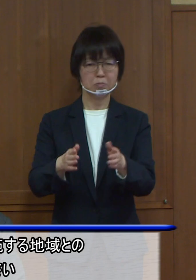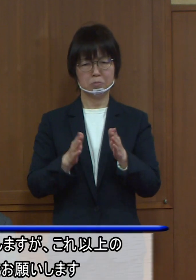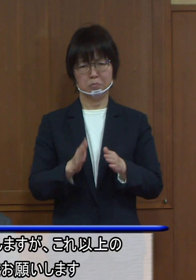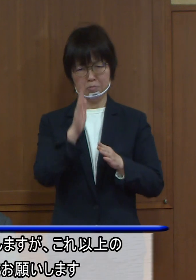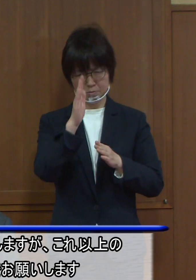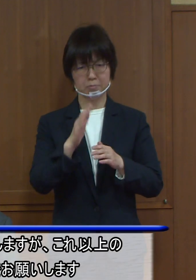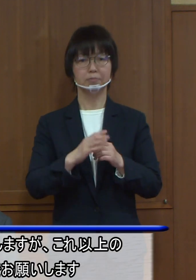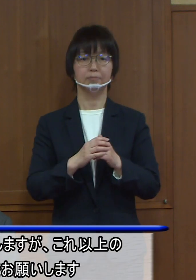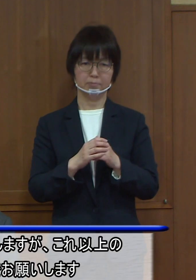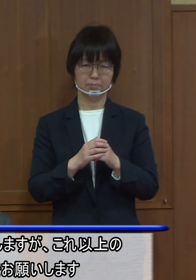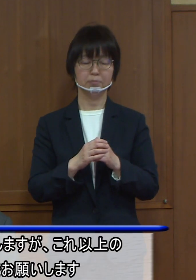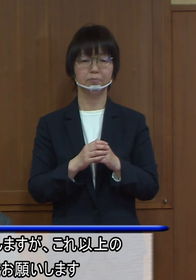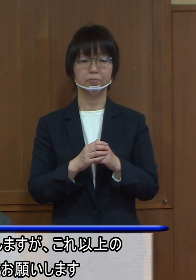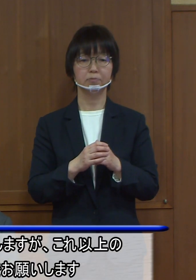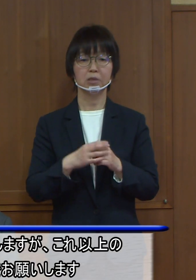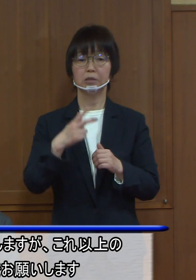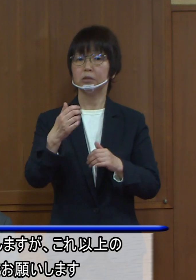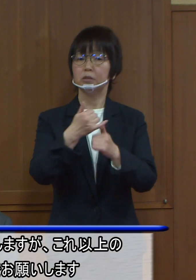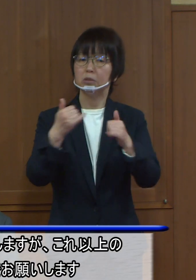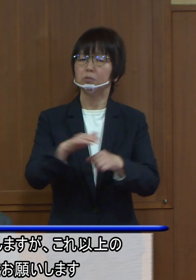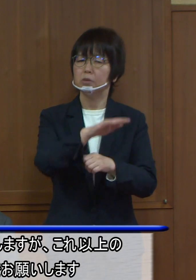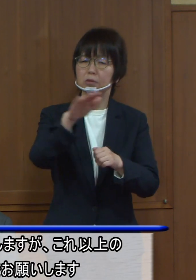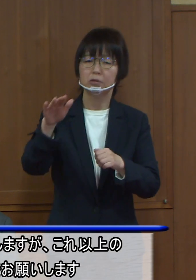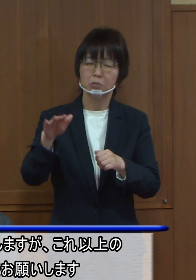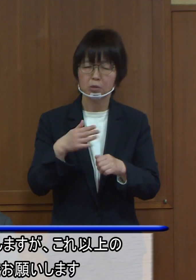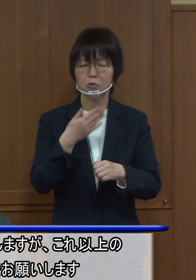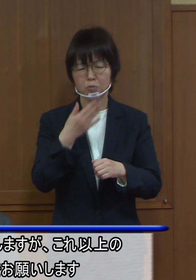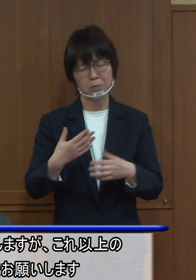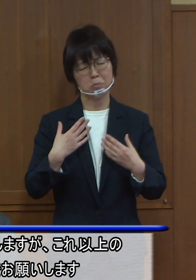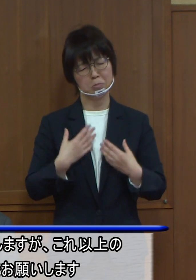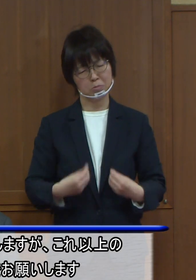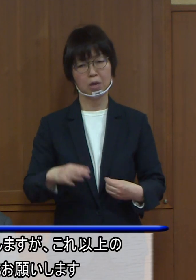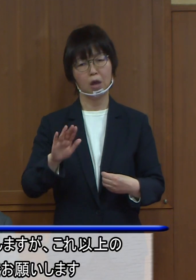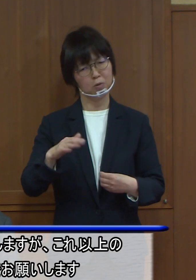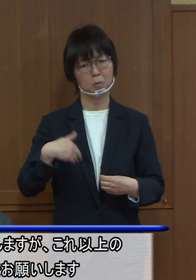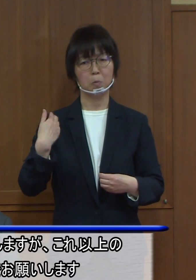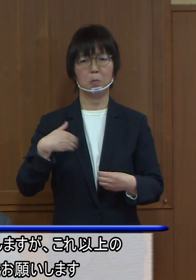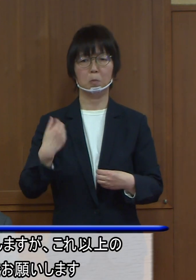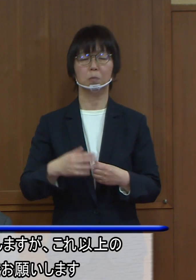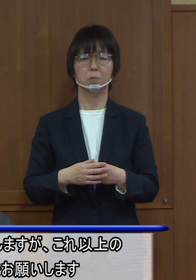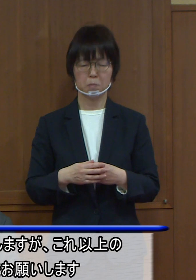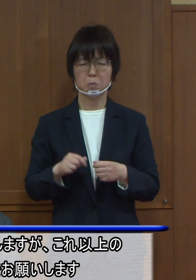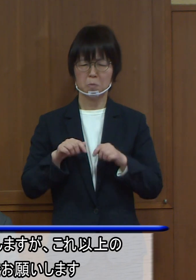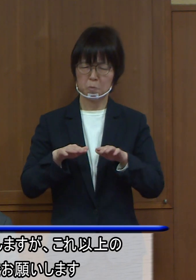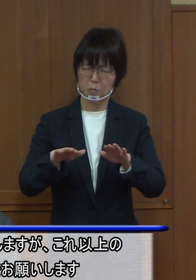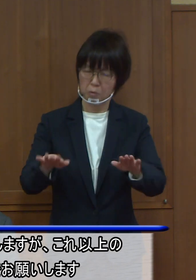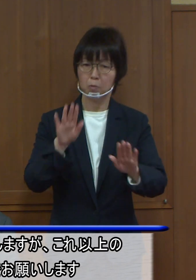ください。市民の皆様にはご不便をおかけしますが、これ以